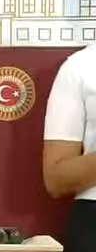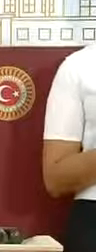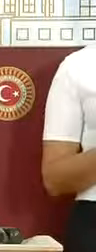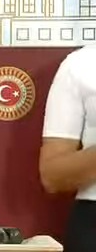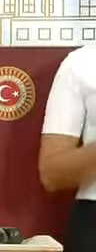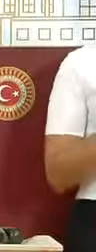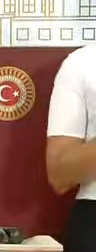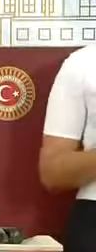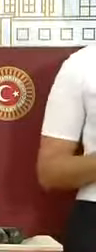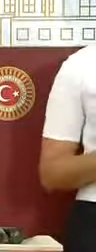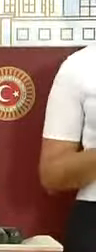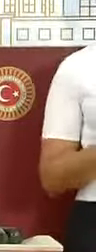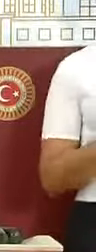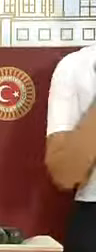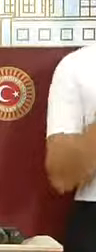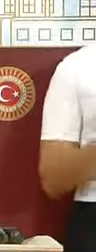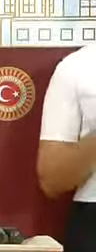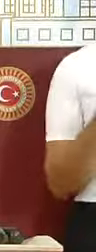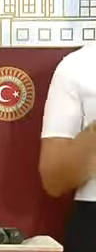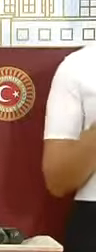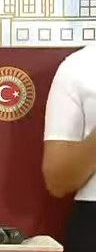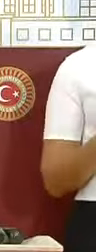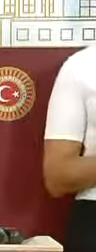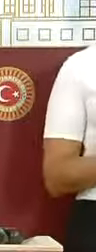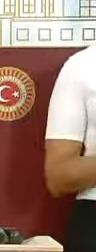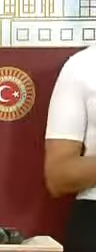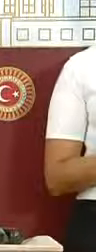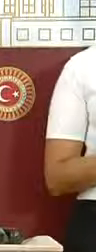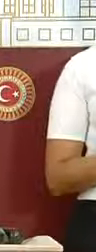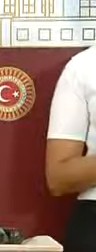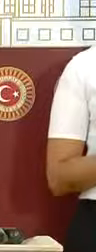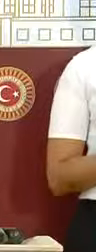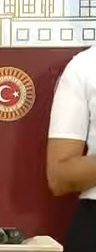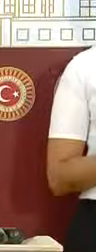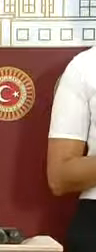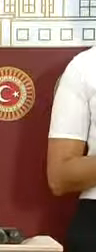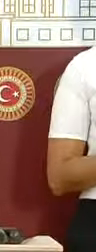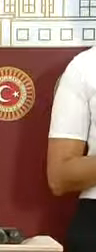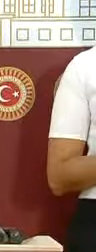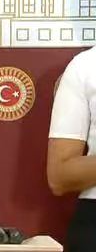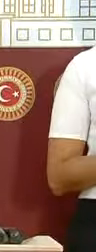benim. Önergelerle bir ilgim olmadı. Bunun dediğim gibi